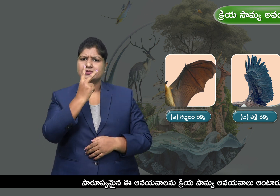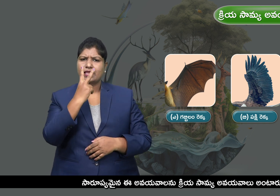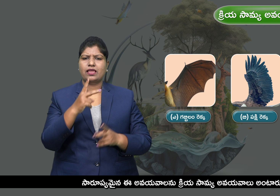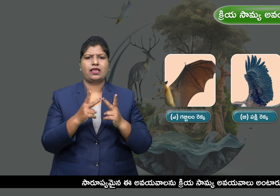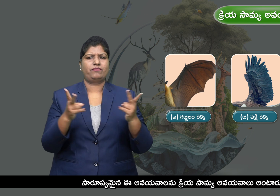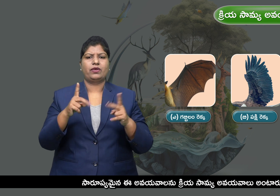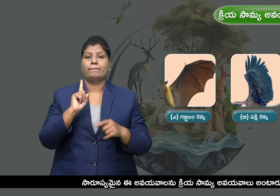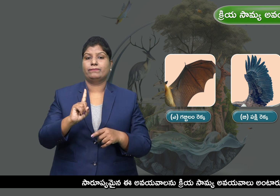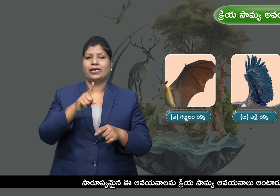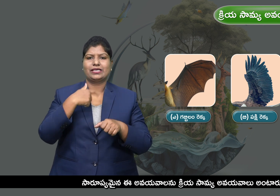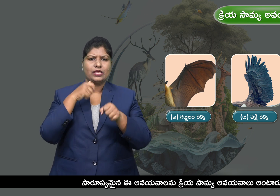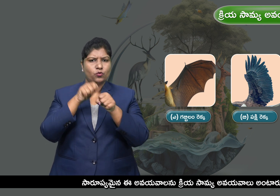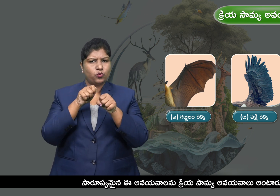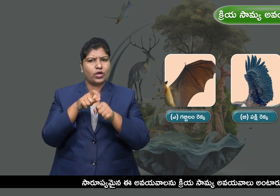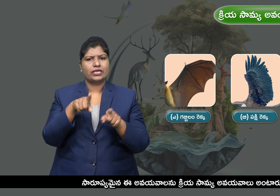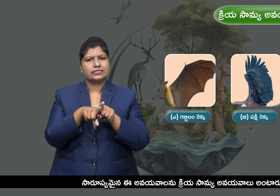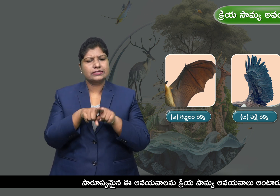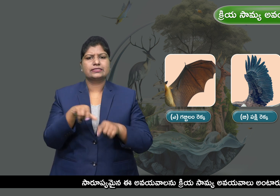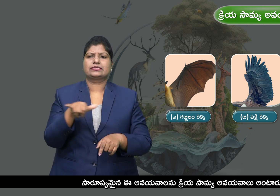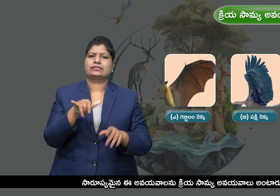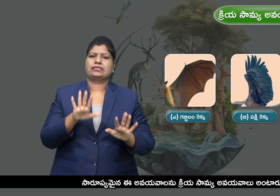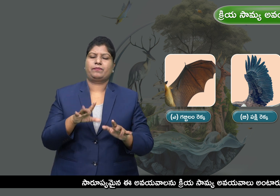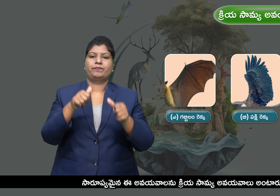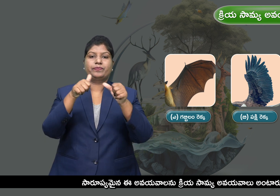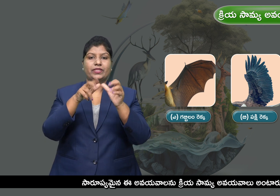సారూప్యమైన ఈ అవయవాలను క్రియాసామ్య అవయవాలు అంటారు.